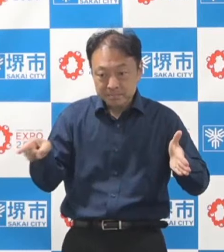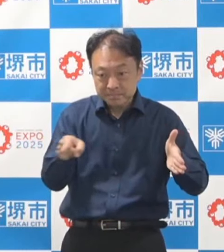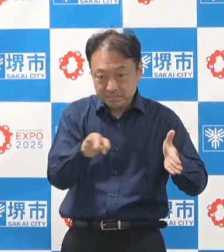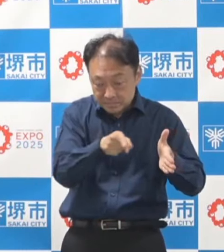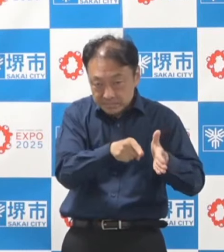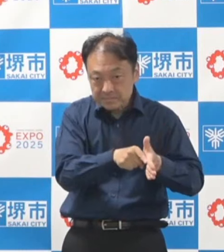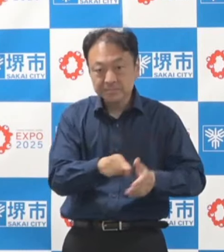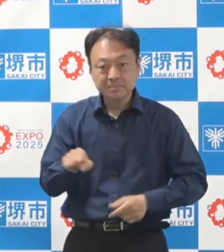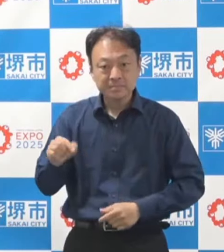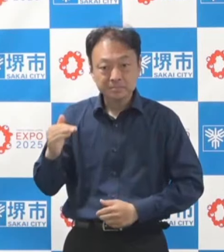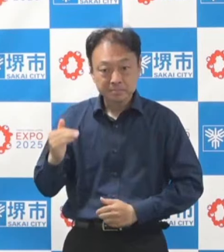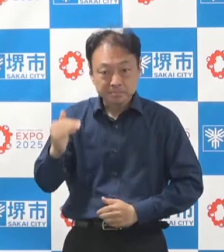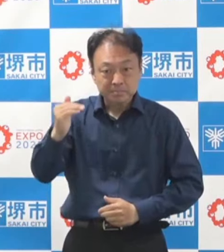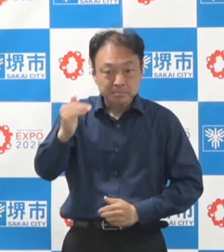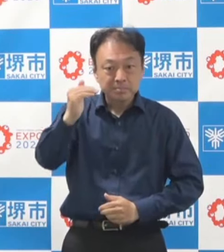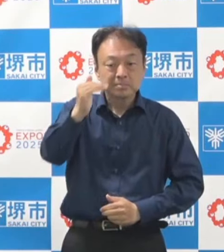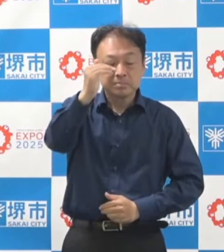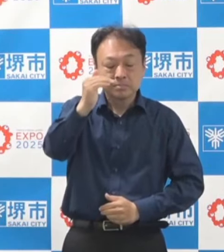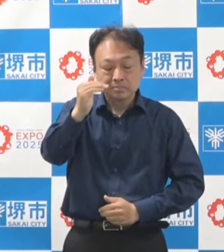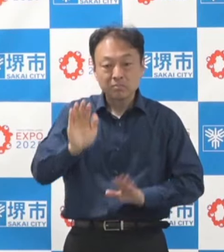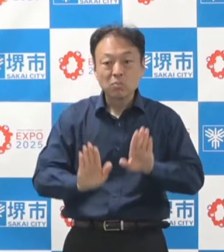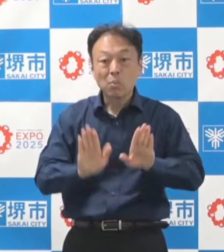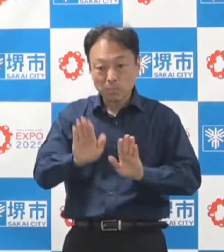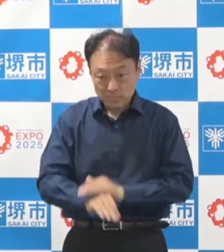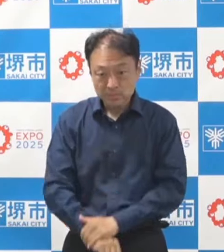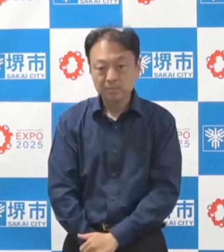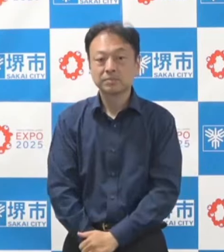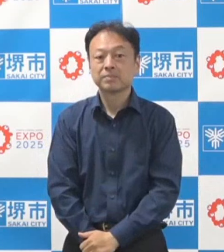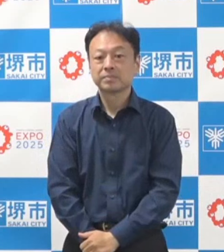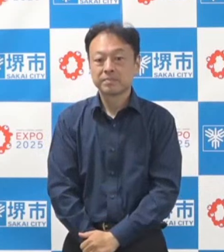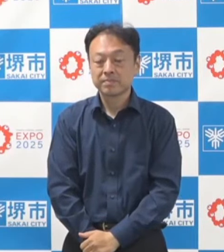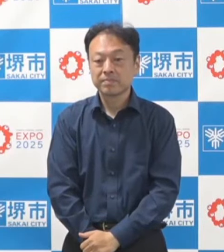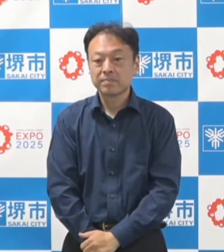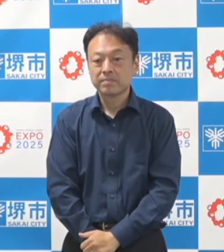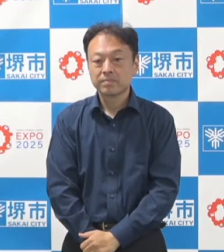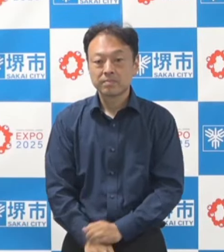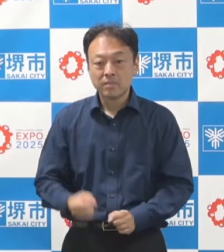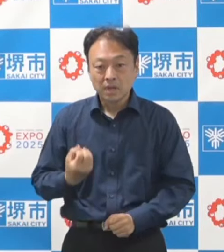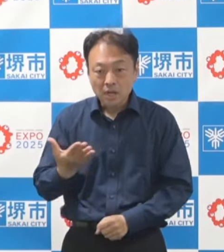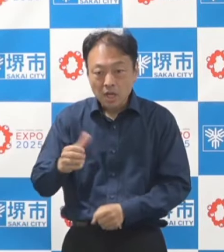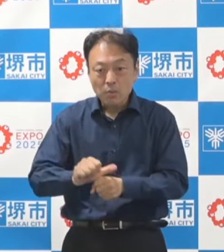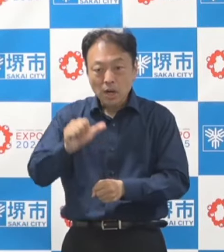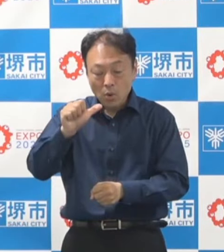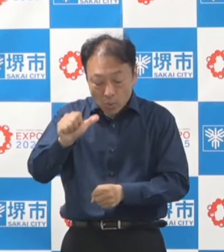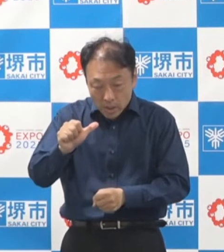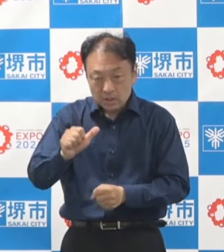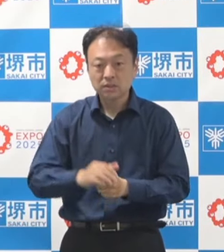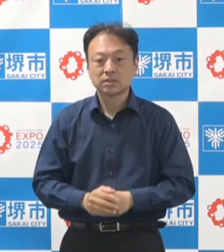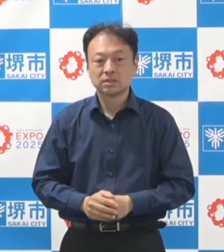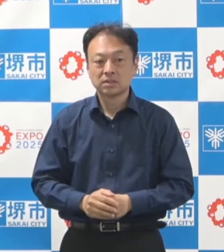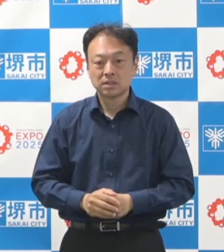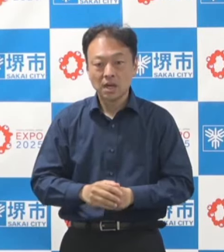棒グラフが年々増加をしているという状況です。令和5年には延